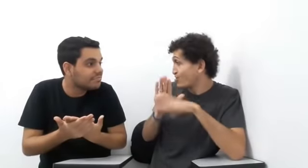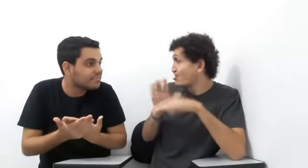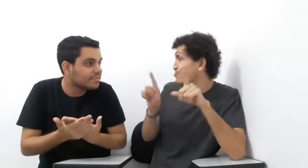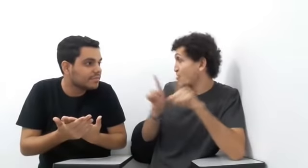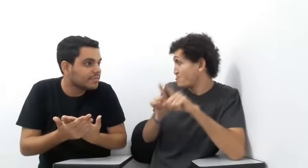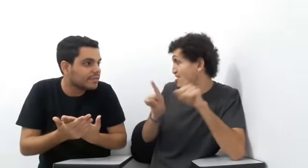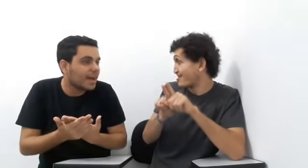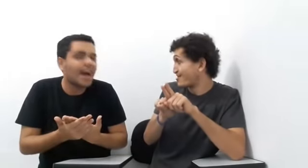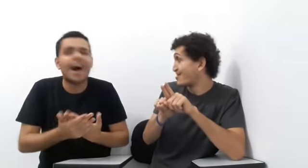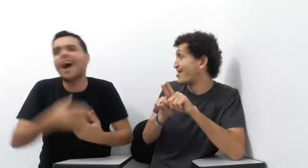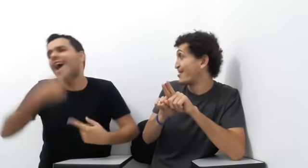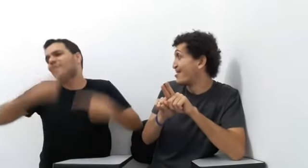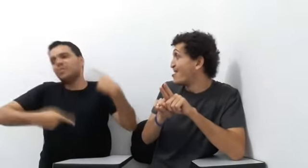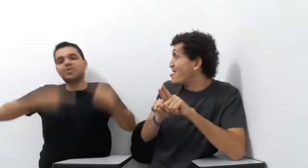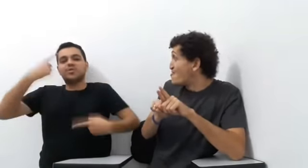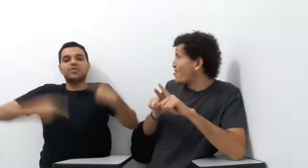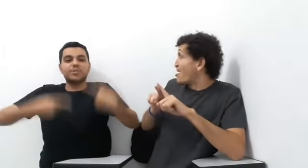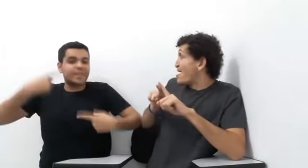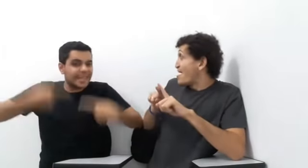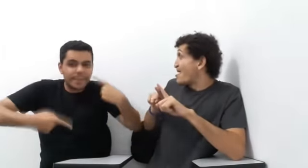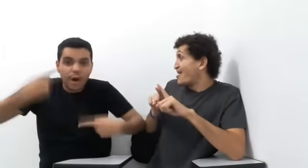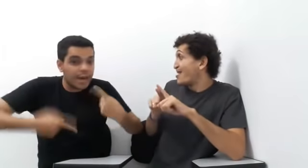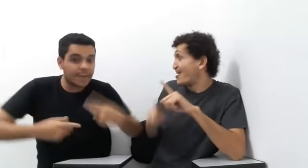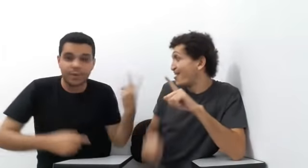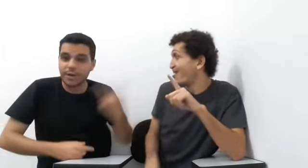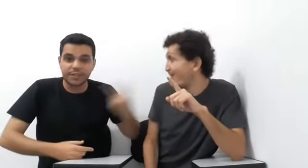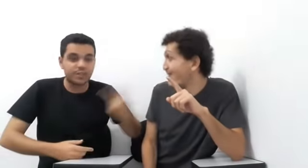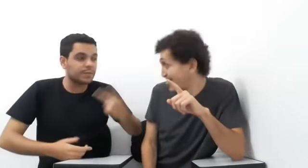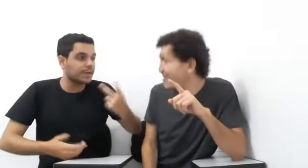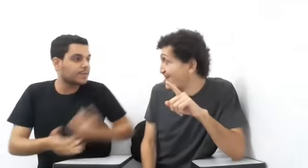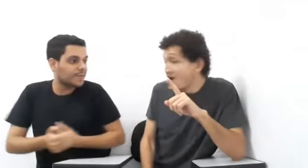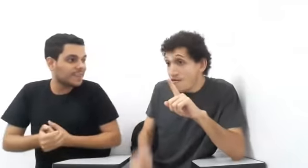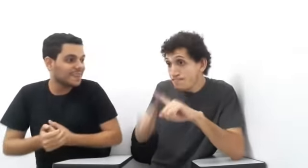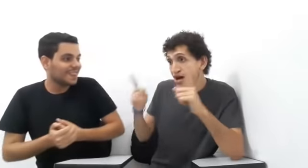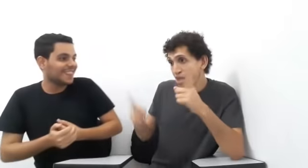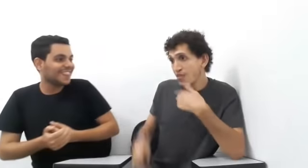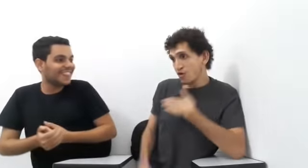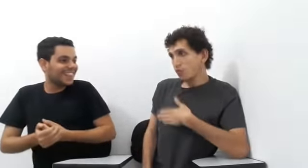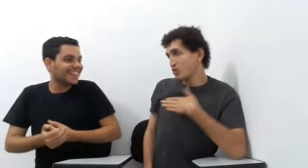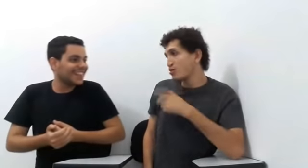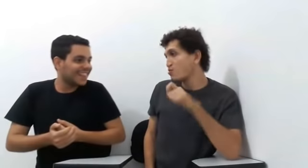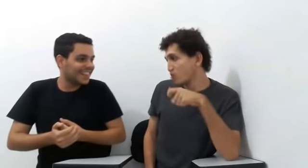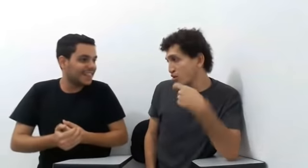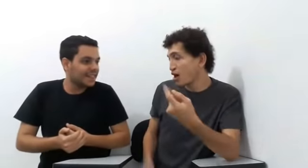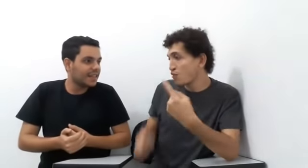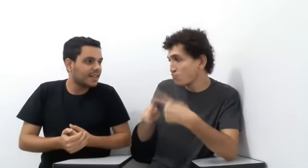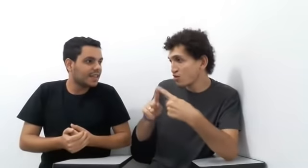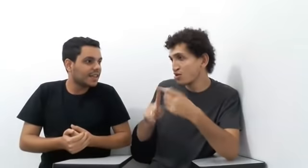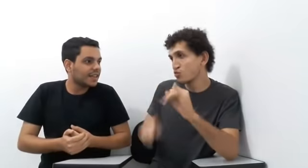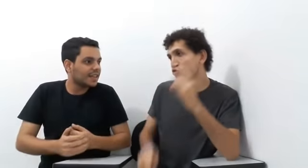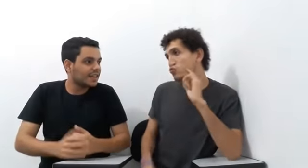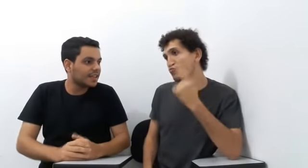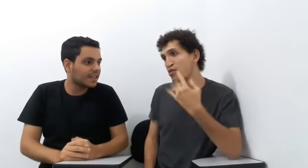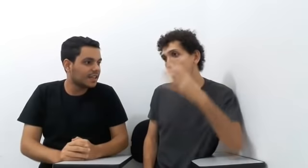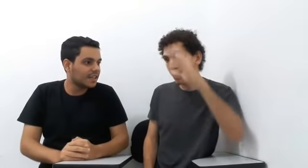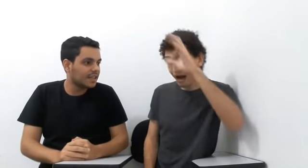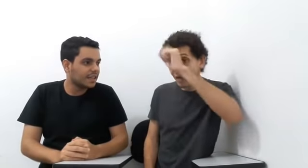conceito também. Vamos discutir, porque é polêmica com a gente mesmo. Mas eu gostei do sinal, porque se o surdo ele aprendeu